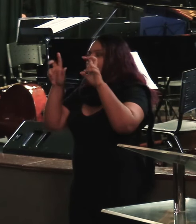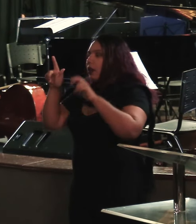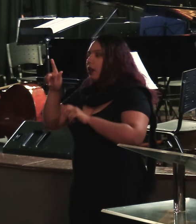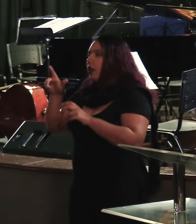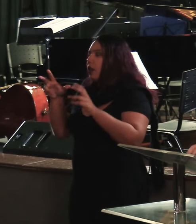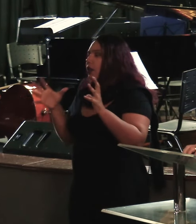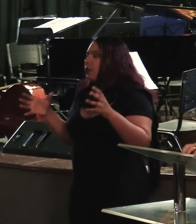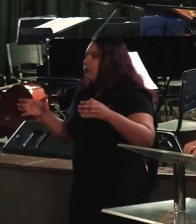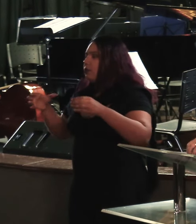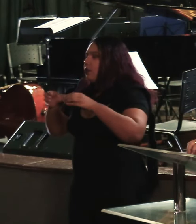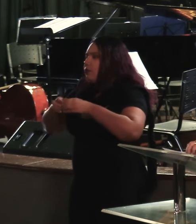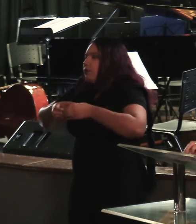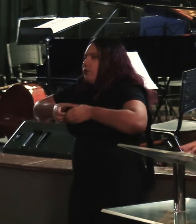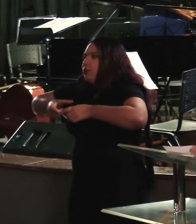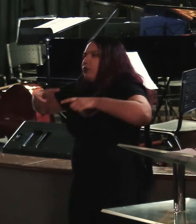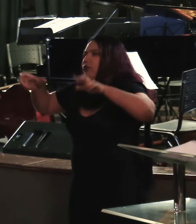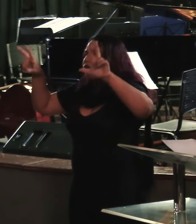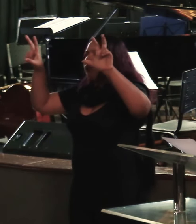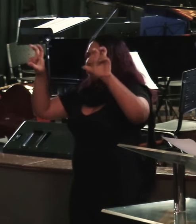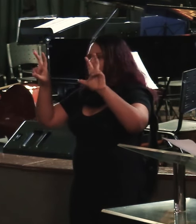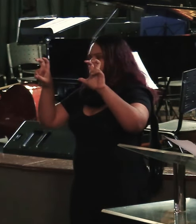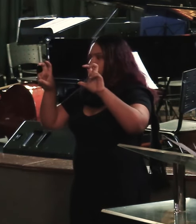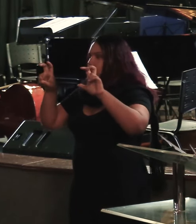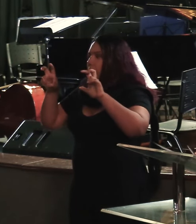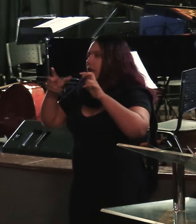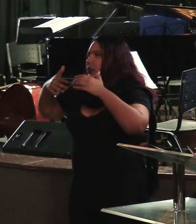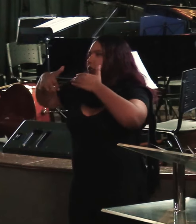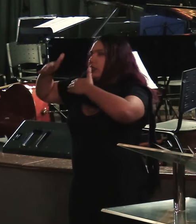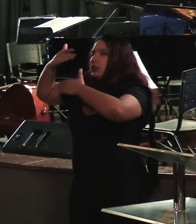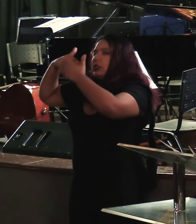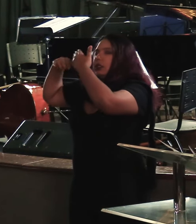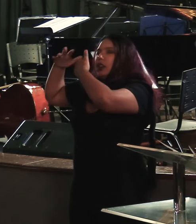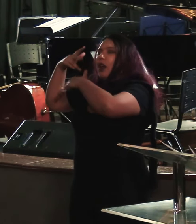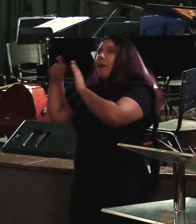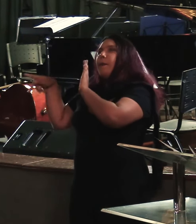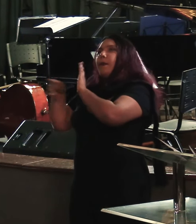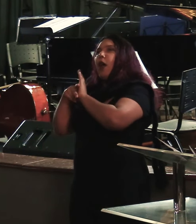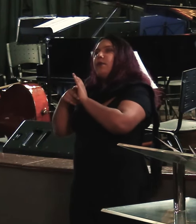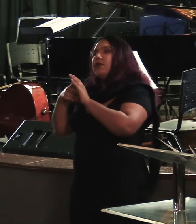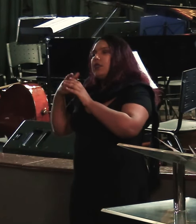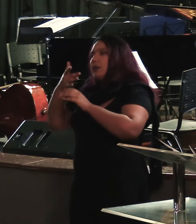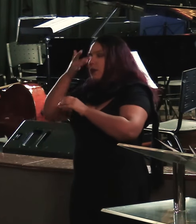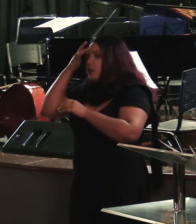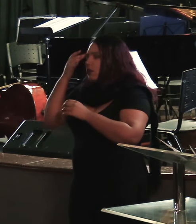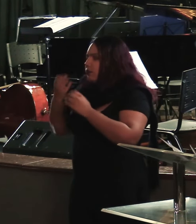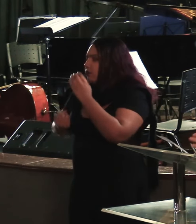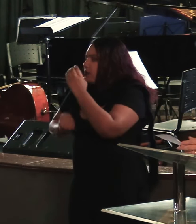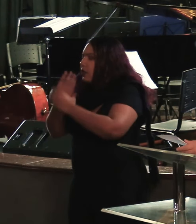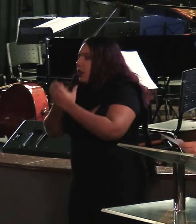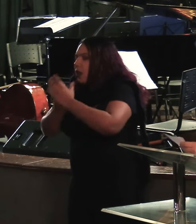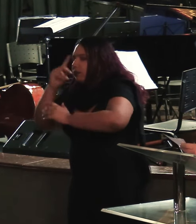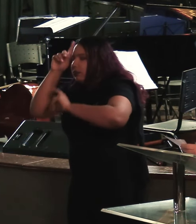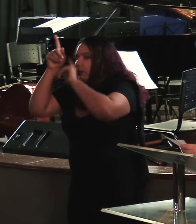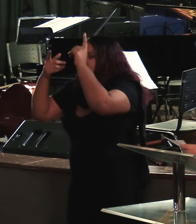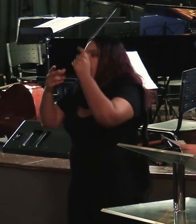Temas, relembrando obras dos compositores Eduard